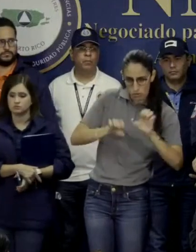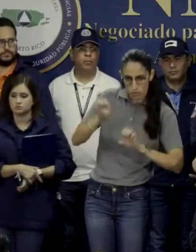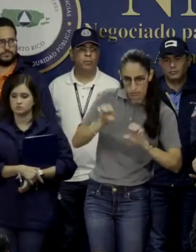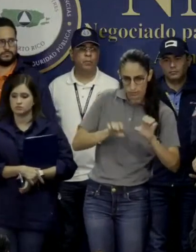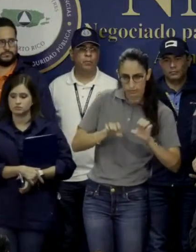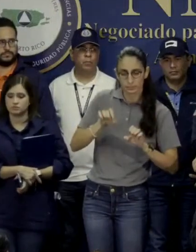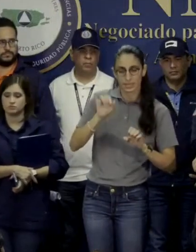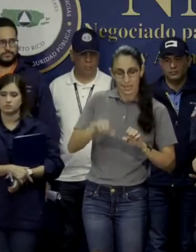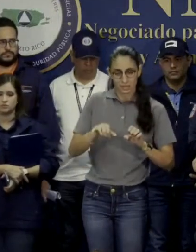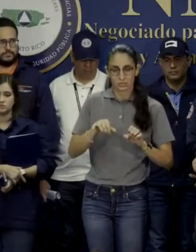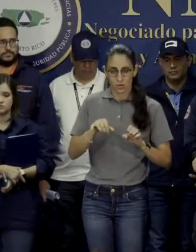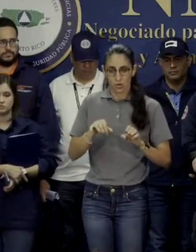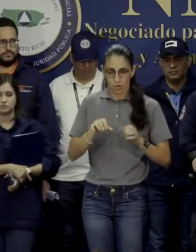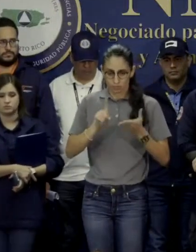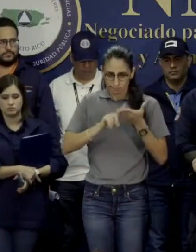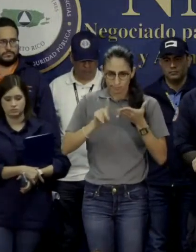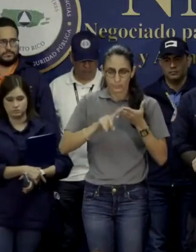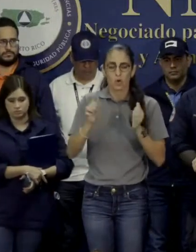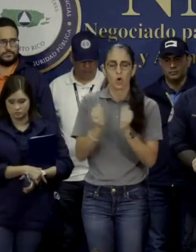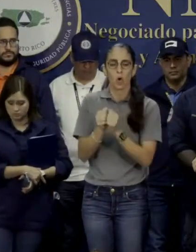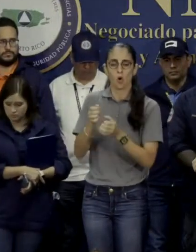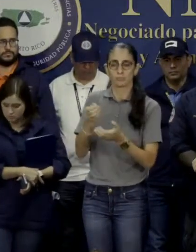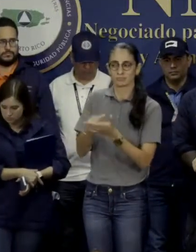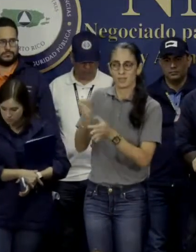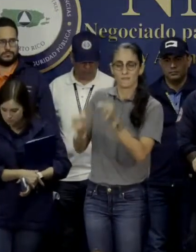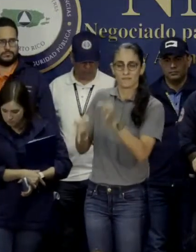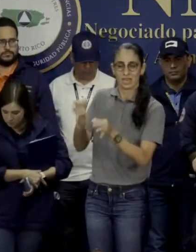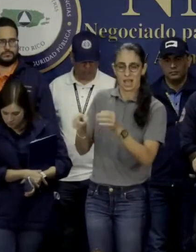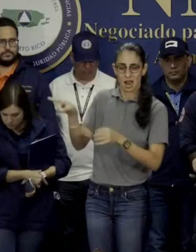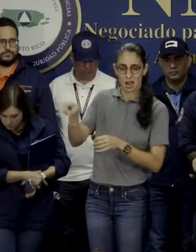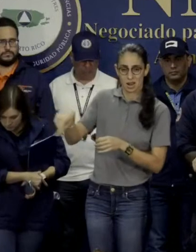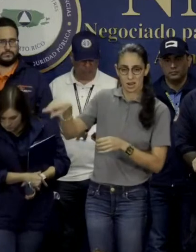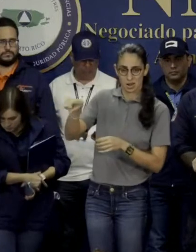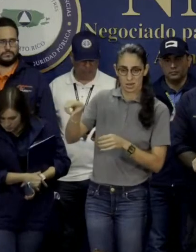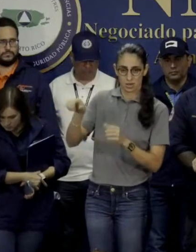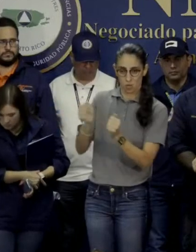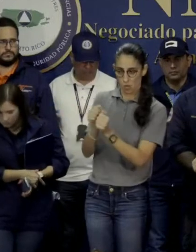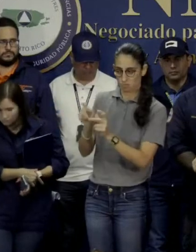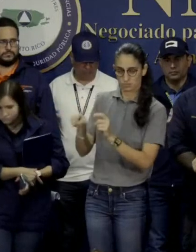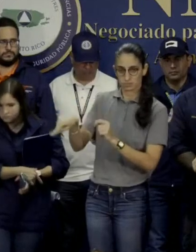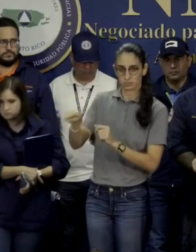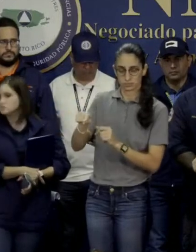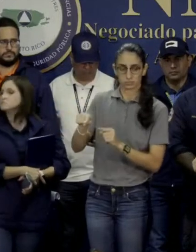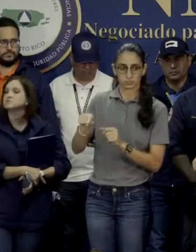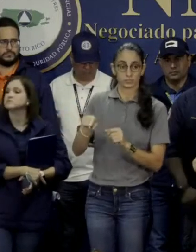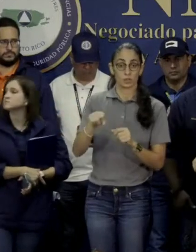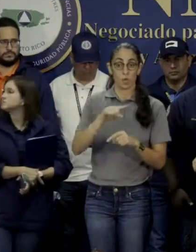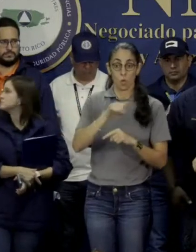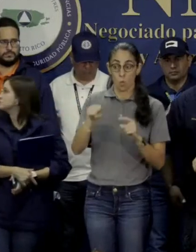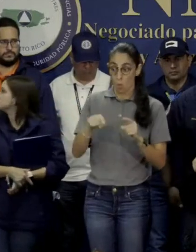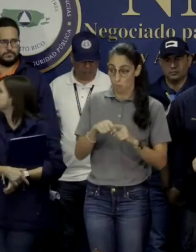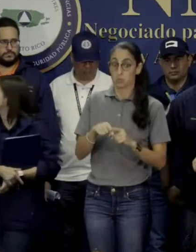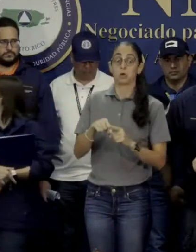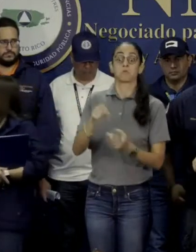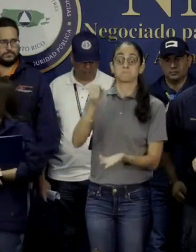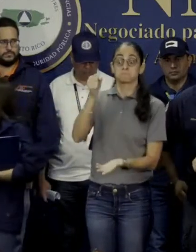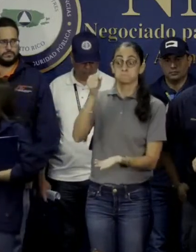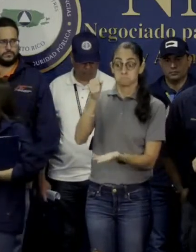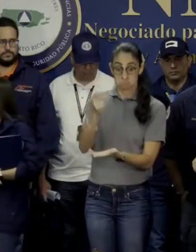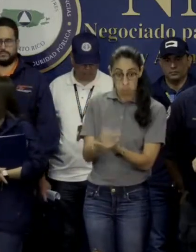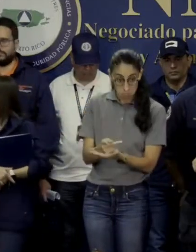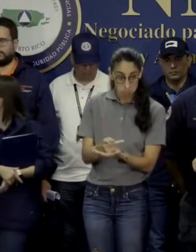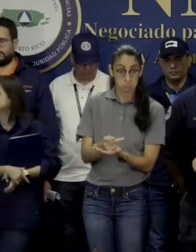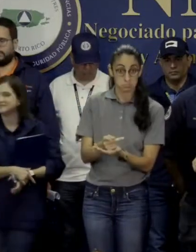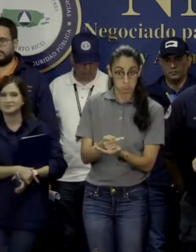esto toma un trámite con la Junta de Supervisión Fiscal, una conversación con ese ente y de igual manera tan pronto ya se pueda restablecer